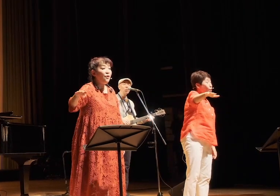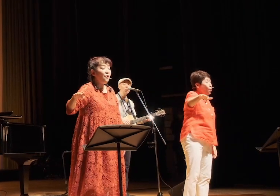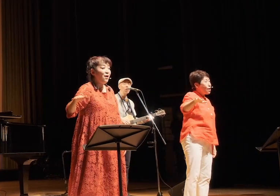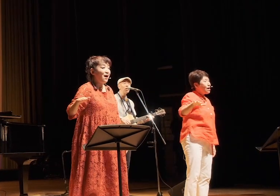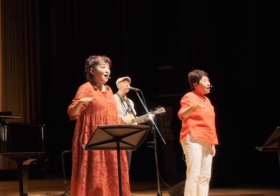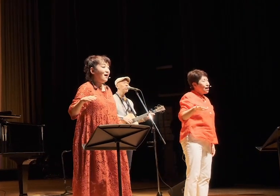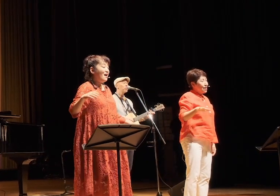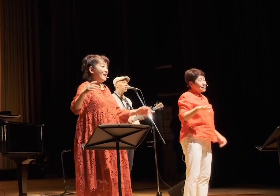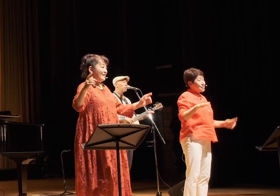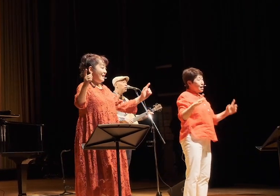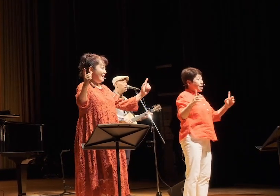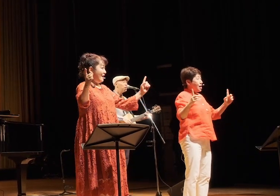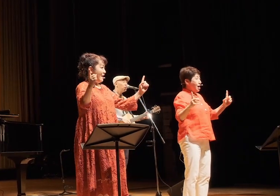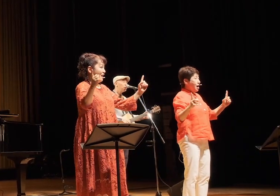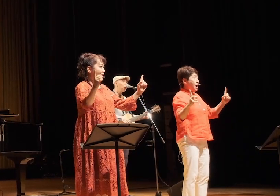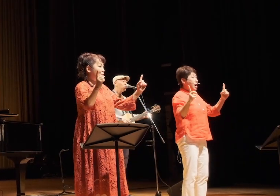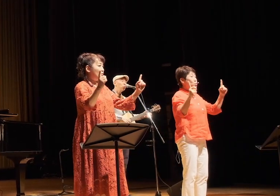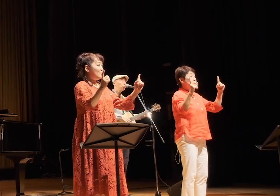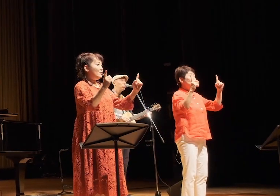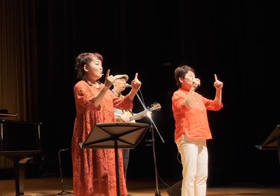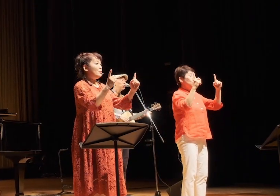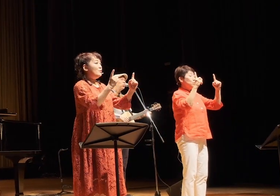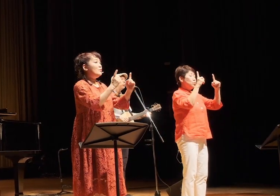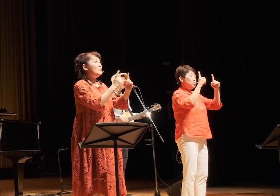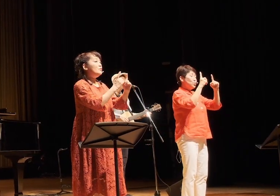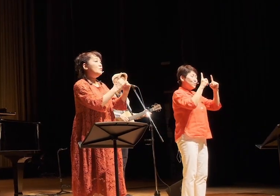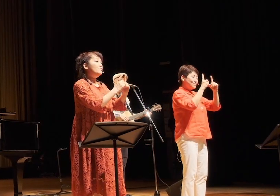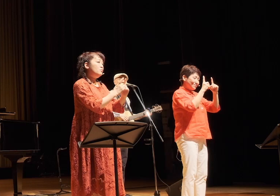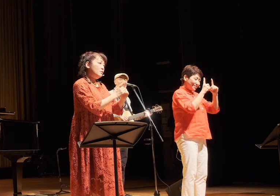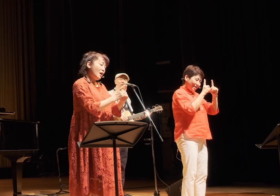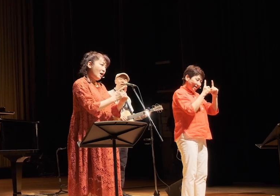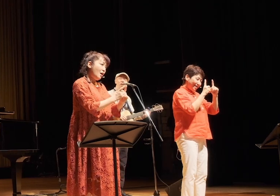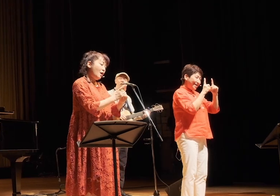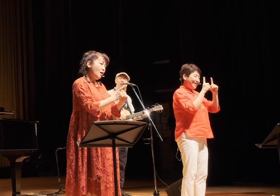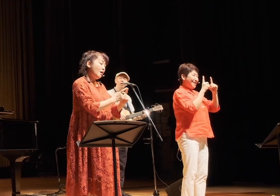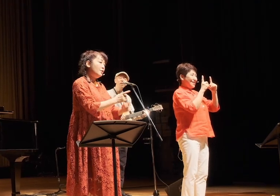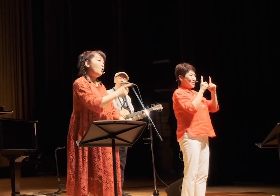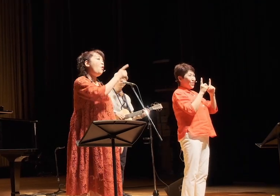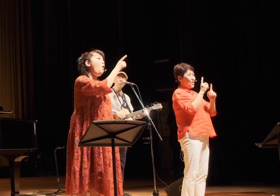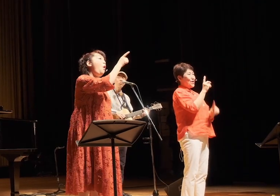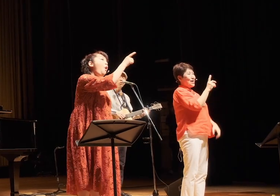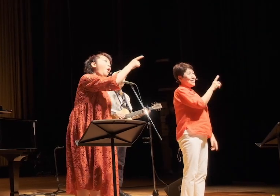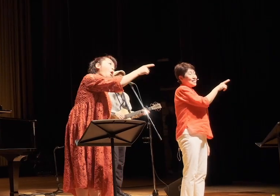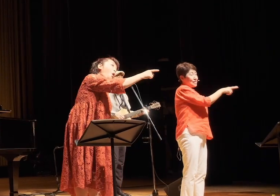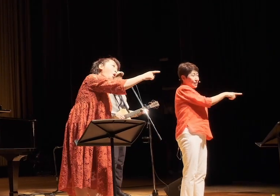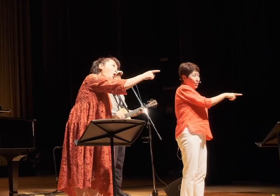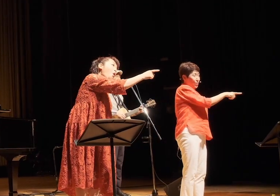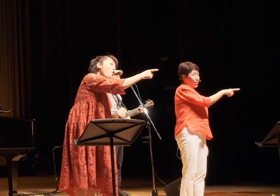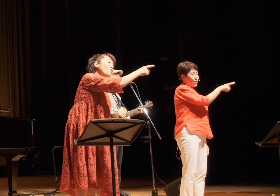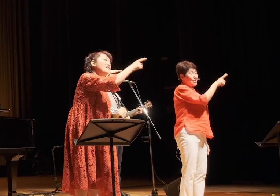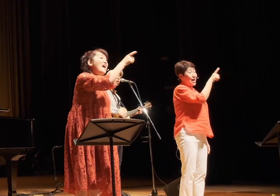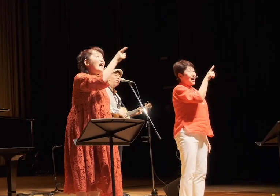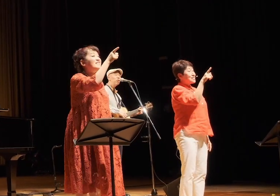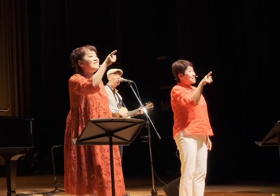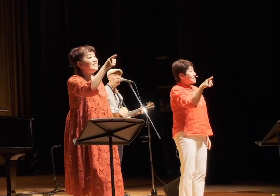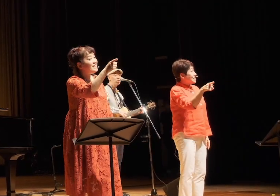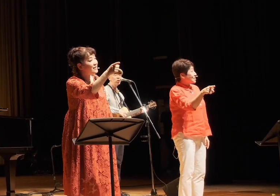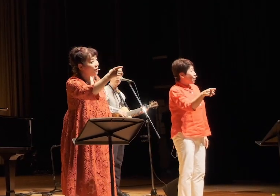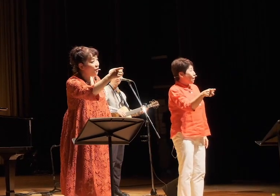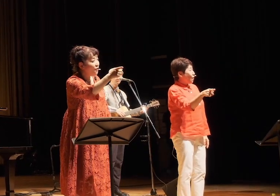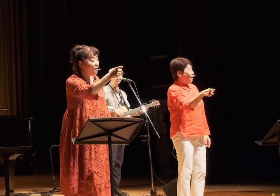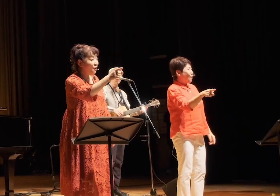人は出会うんだよ。同